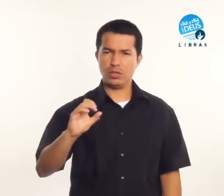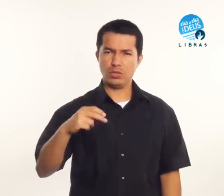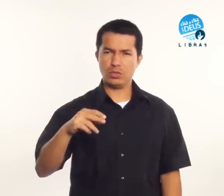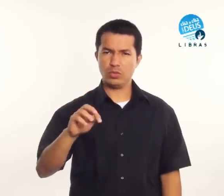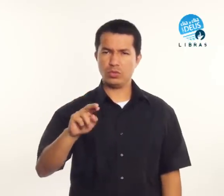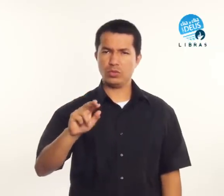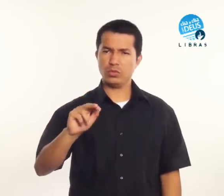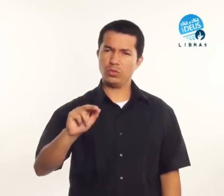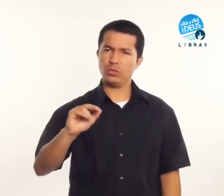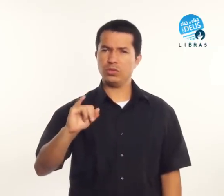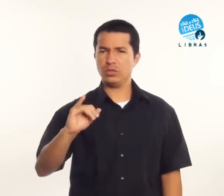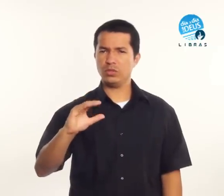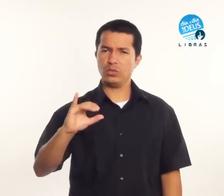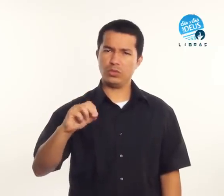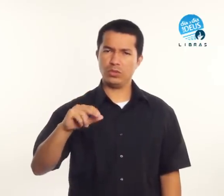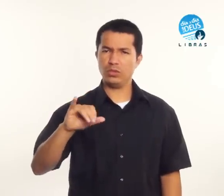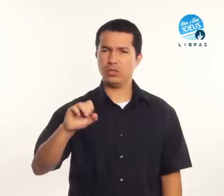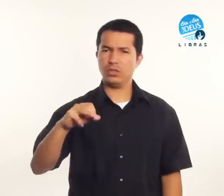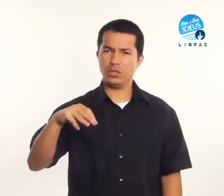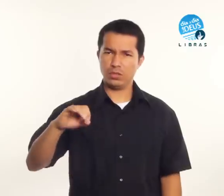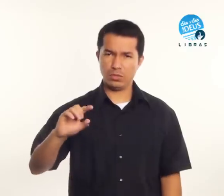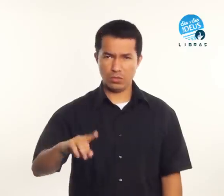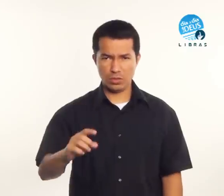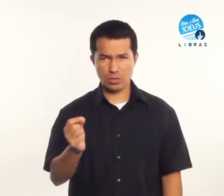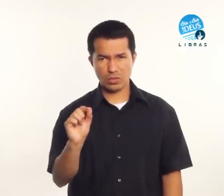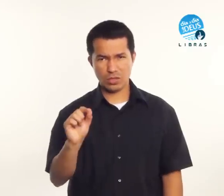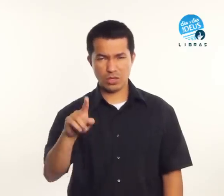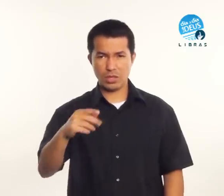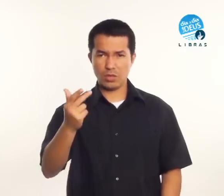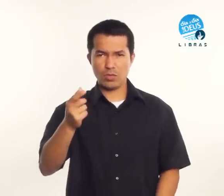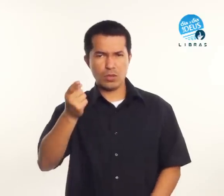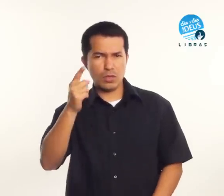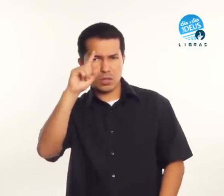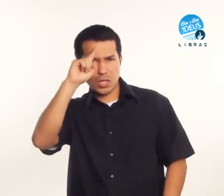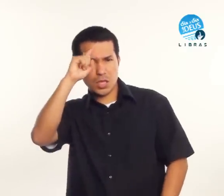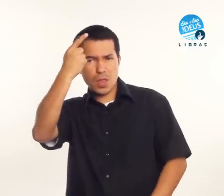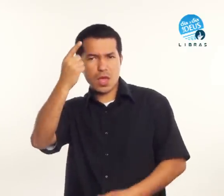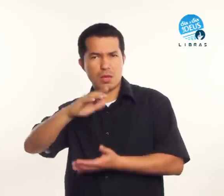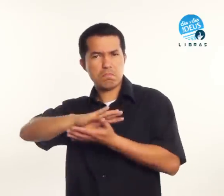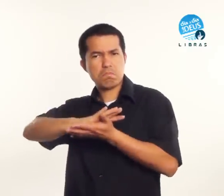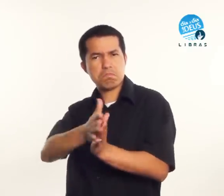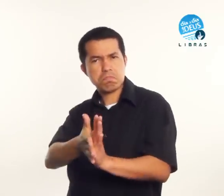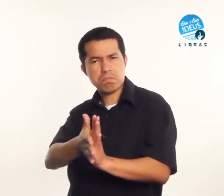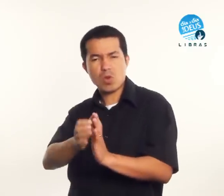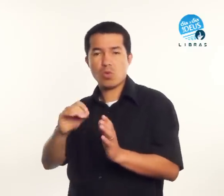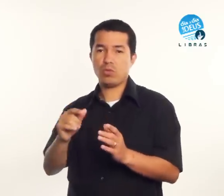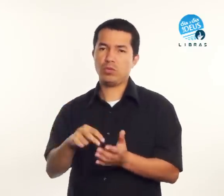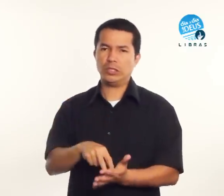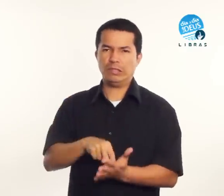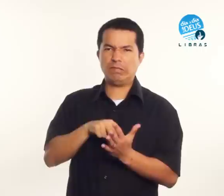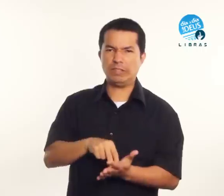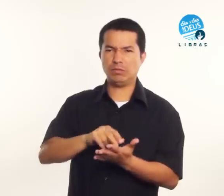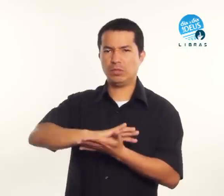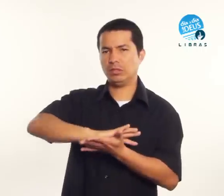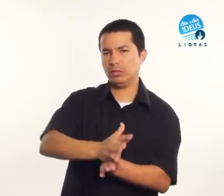Desconstrucionismo é uma ferramenta muito interessante do inimigo. Ela diz assim: olha, nós não